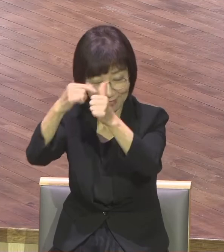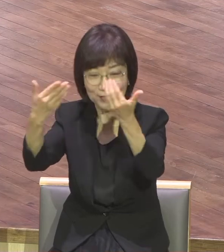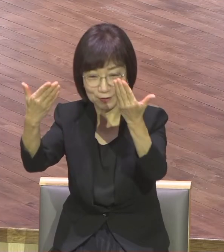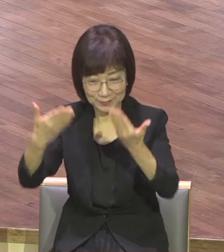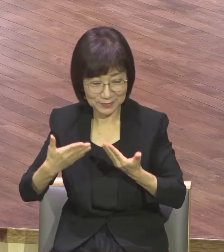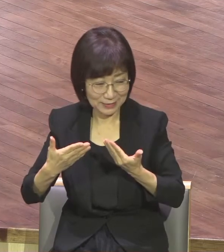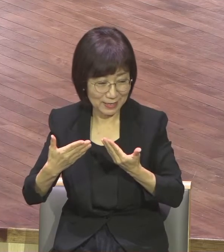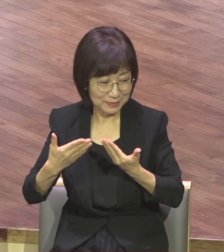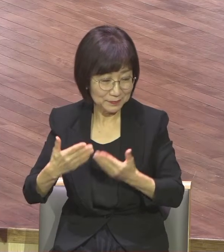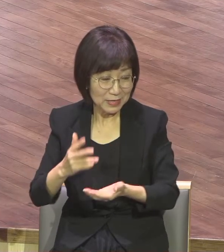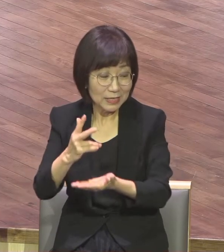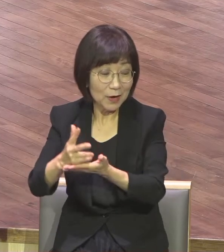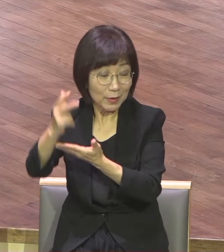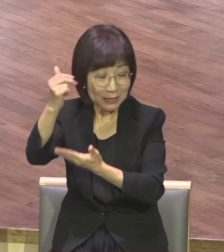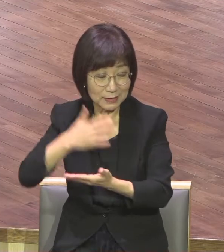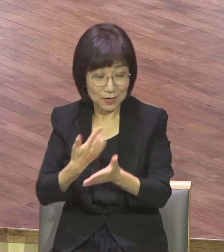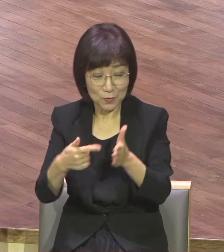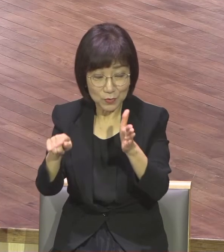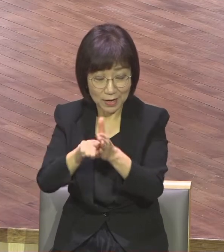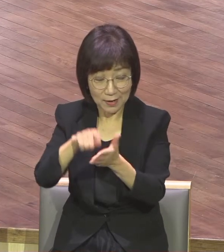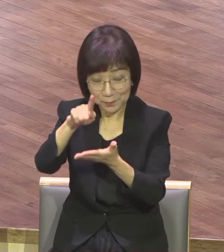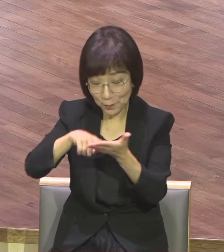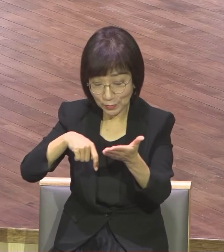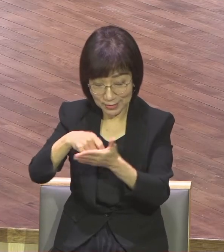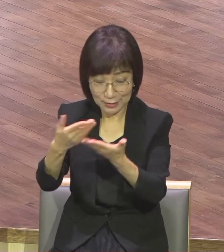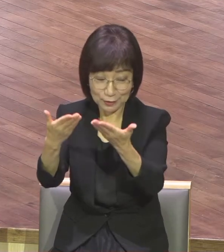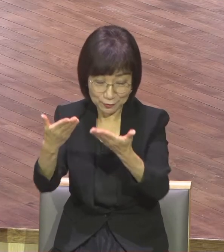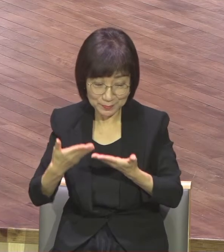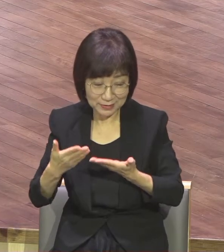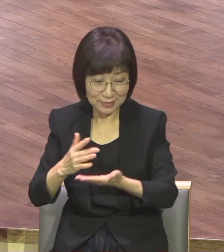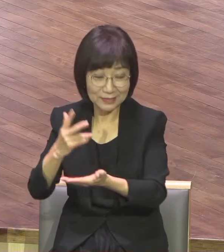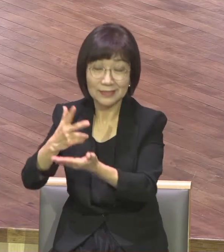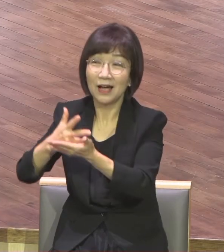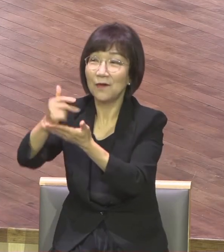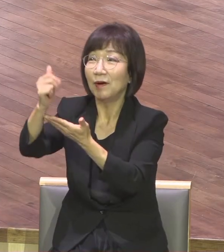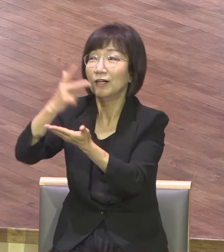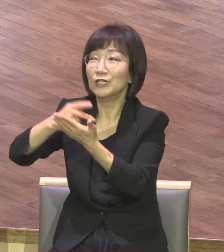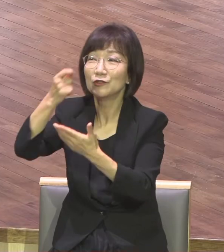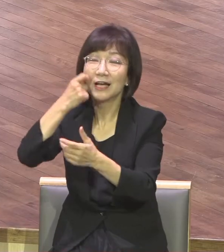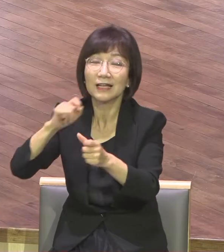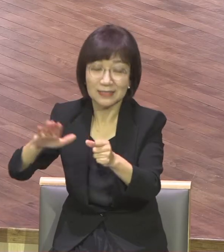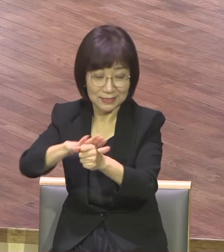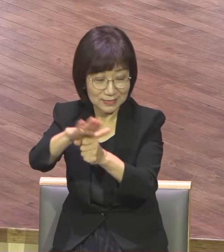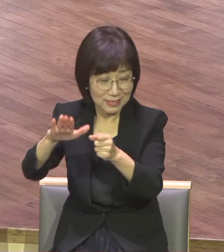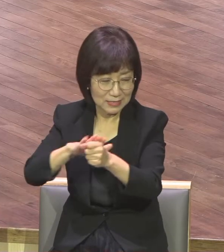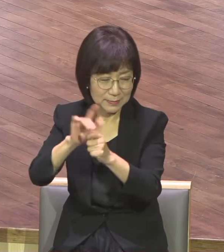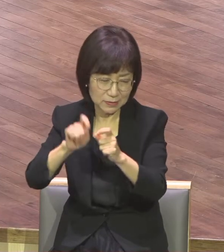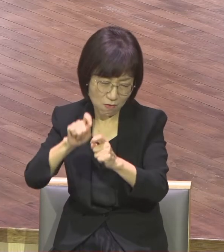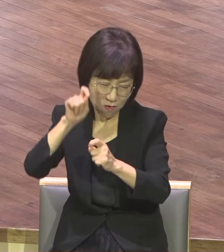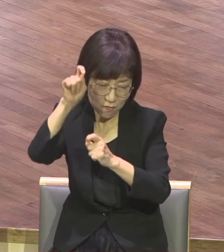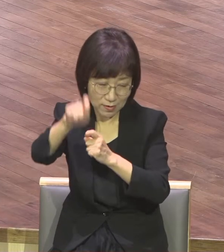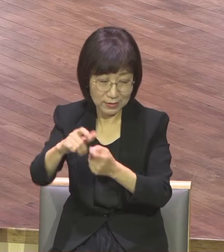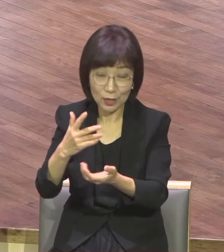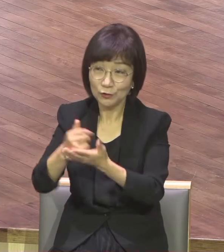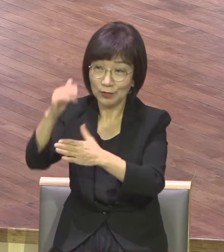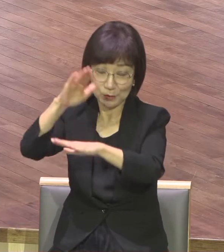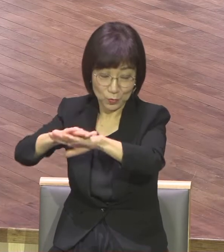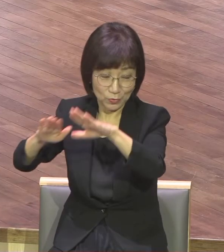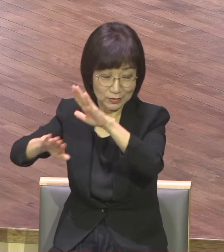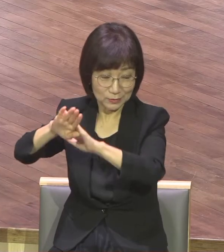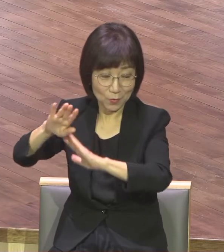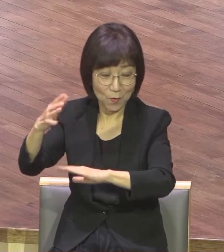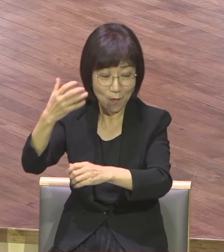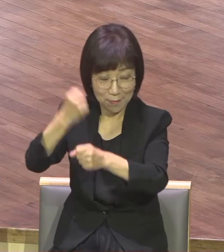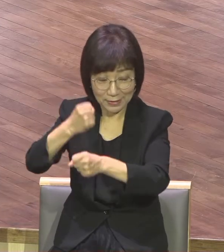구원하시리이다. 여호와께서 나를 위하여 보상해 주시리이다. 여호와여, 주의 인자하심이 영원하오니 주의